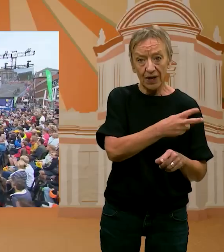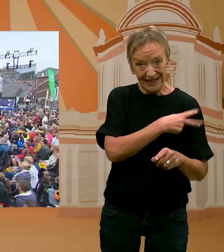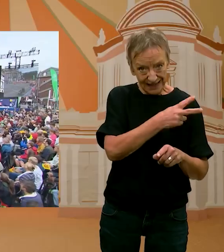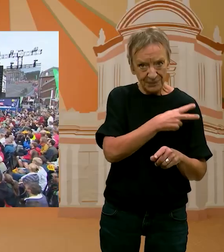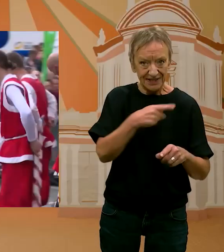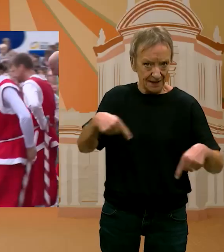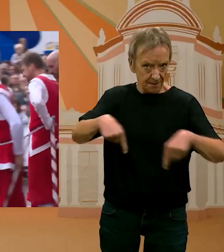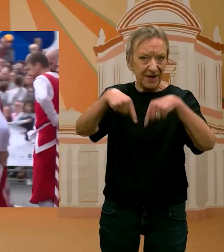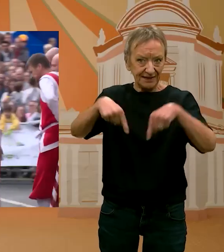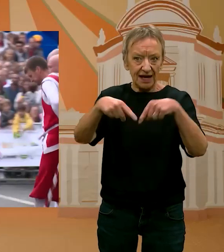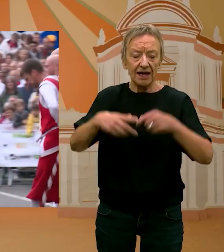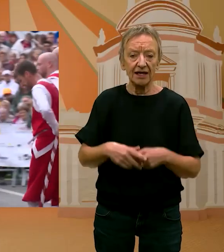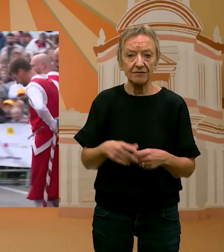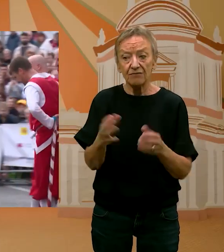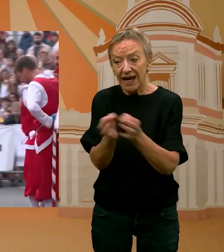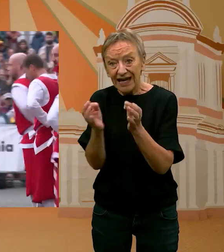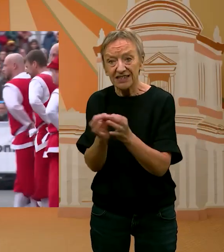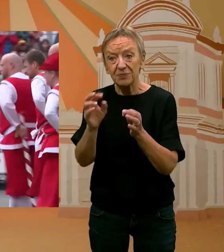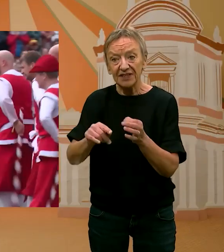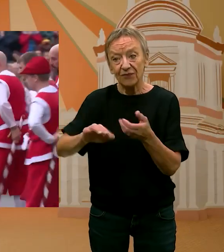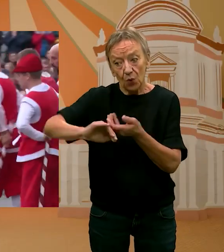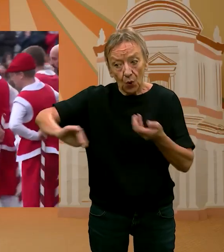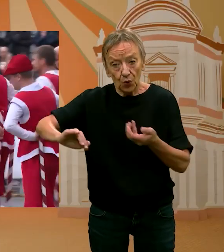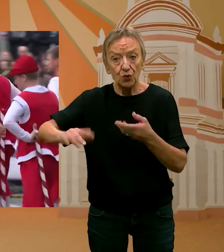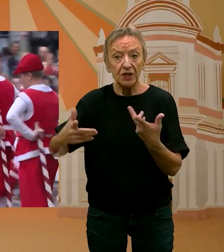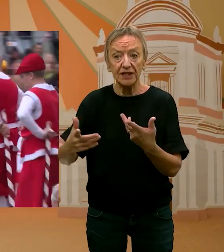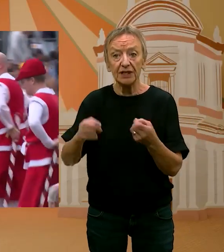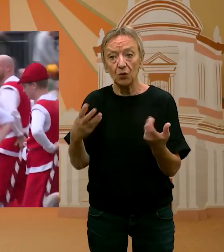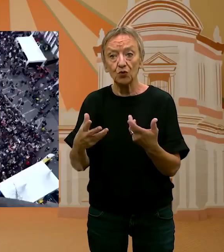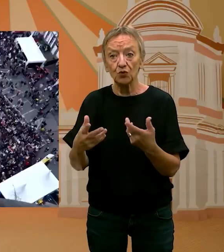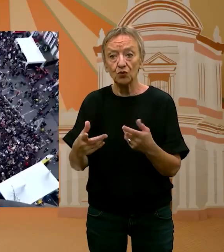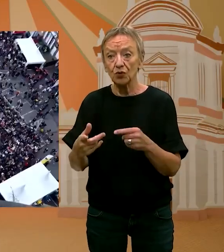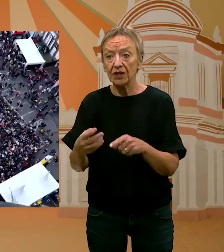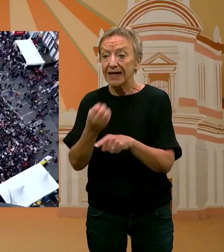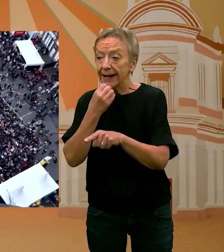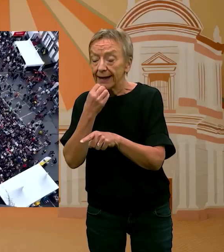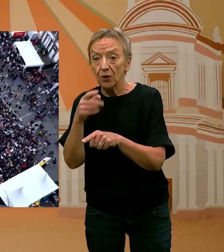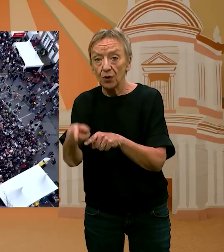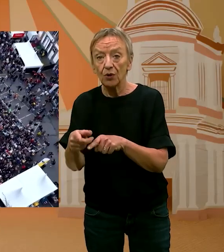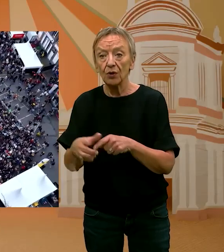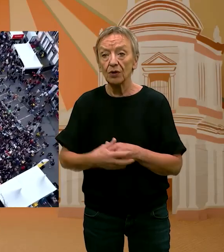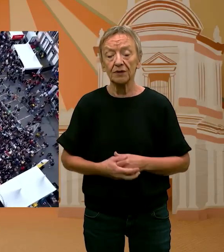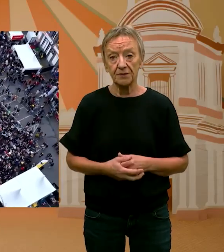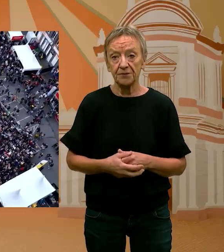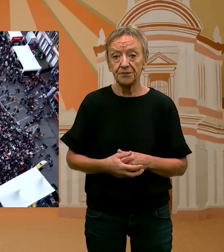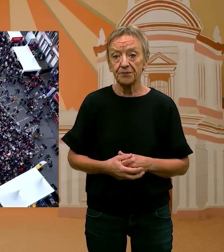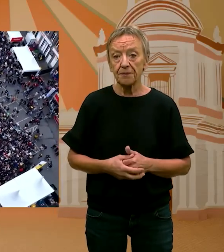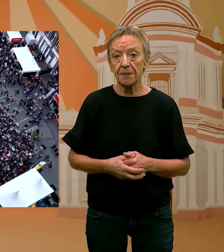il faut reculer, ou s'il se passe quelque chose qui ne va pas, voilà, c'est lui qui va intervenir. En tant que président, Fred gère évidemment ce rôle